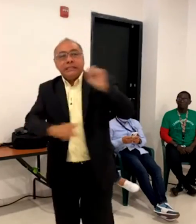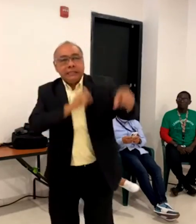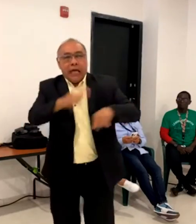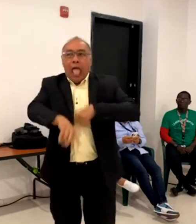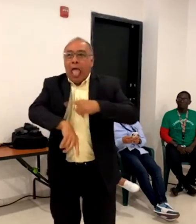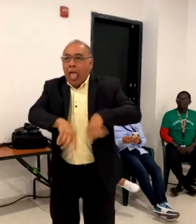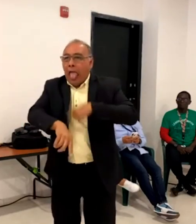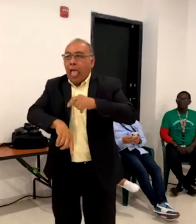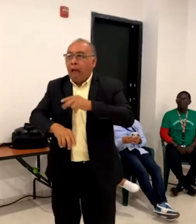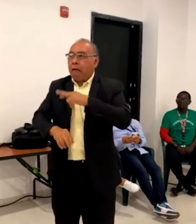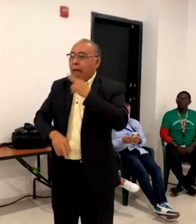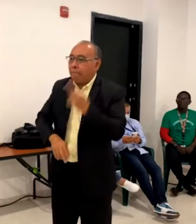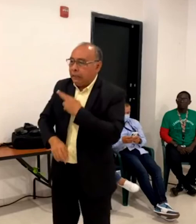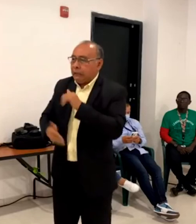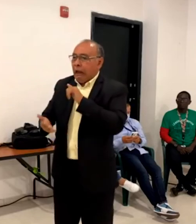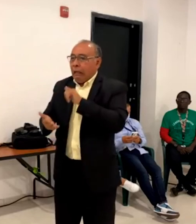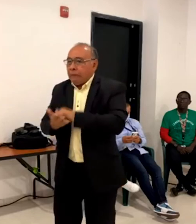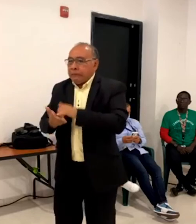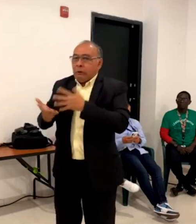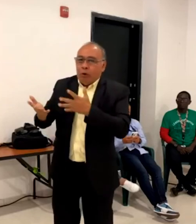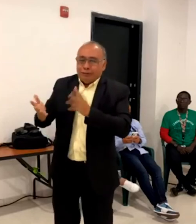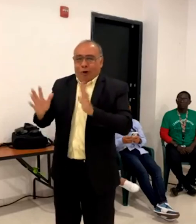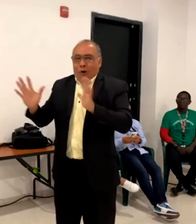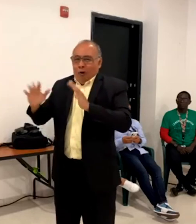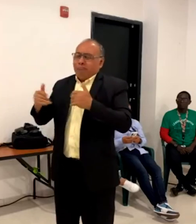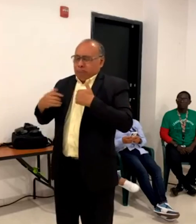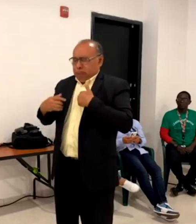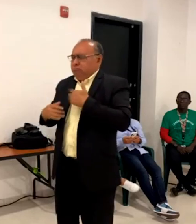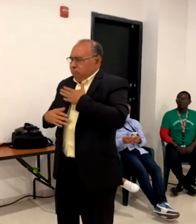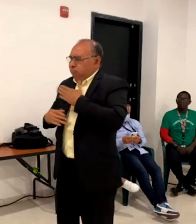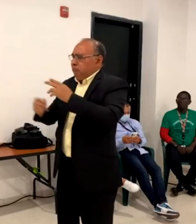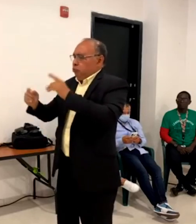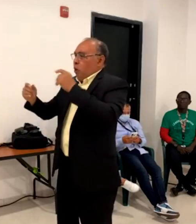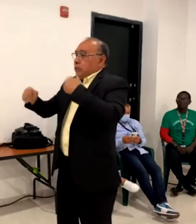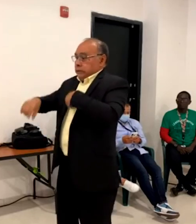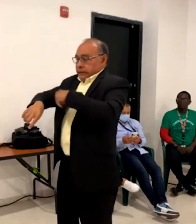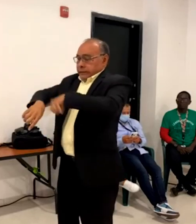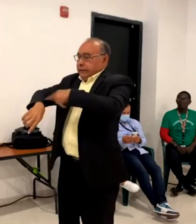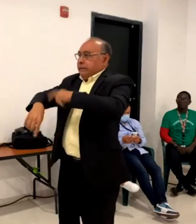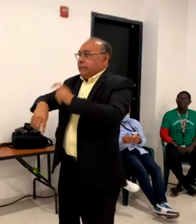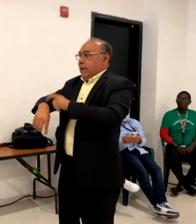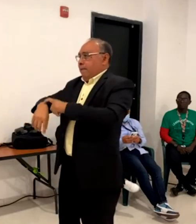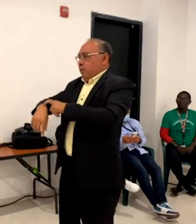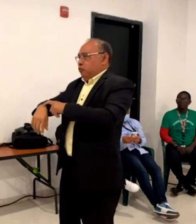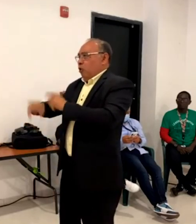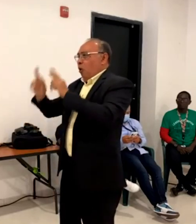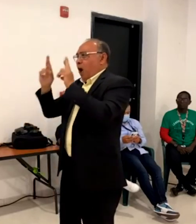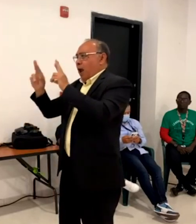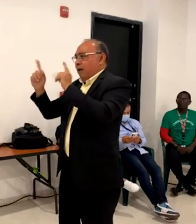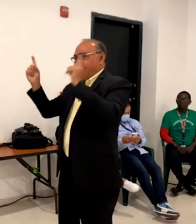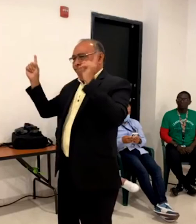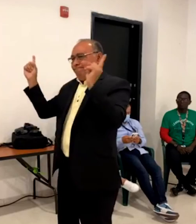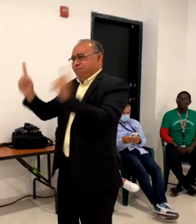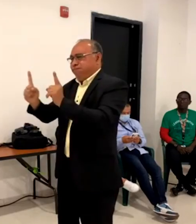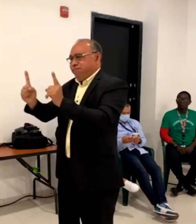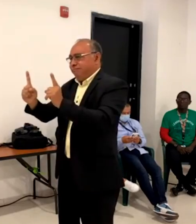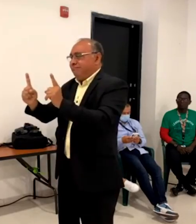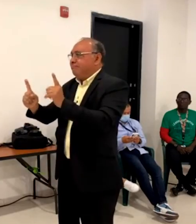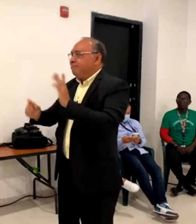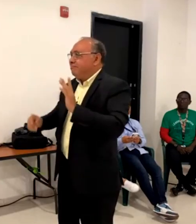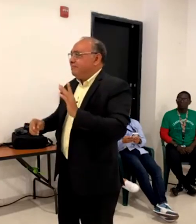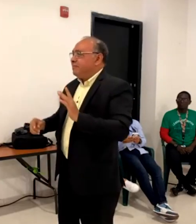para que ustedes puedan tener la calidad así que para que no nos queremos acabar lo demás como las preguntas y que